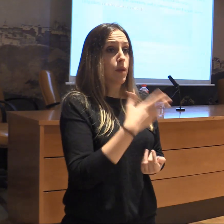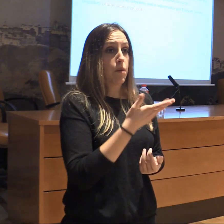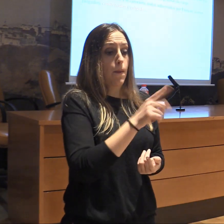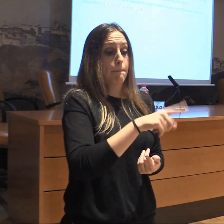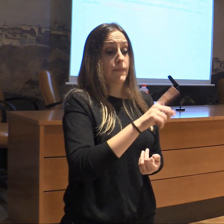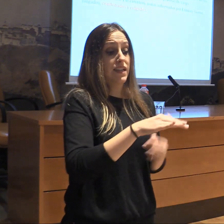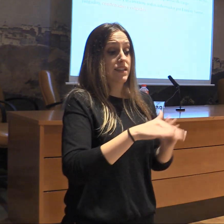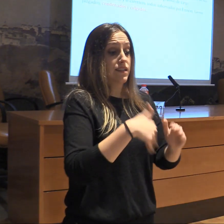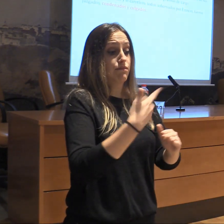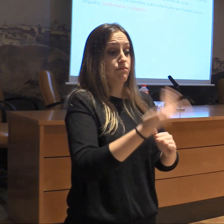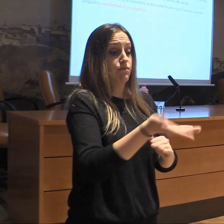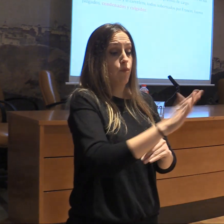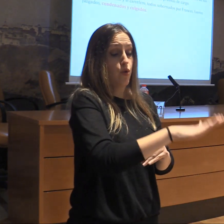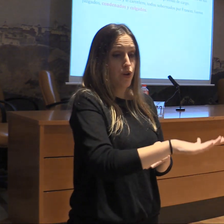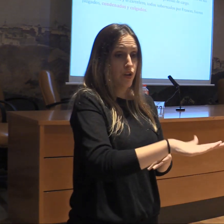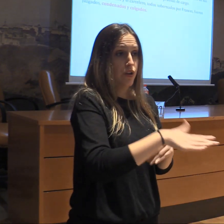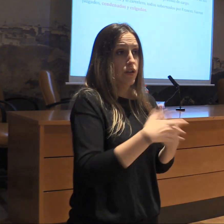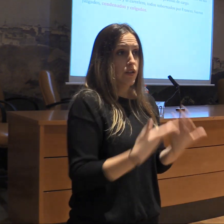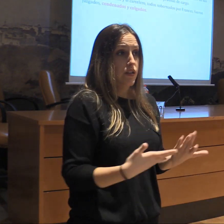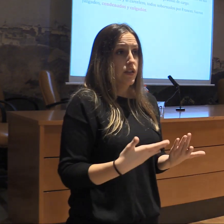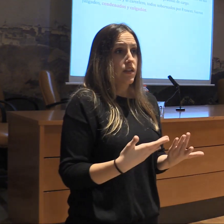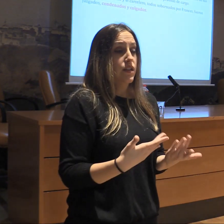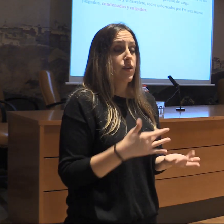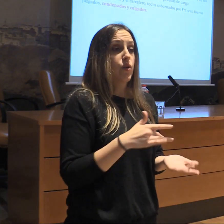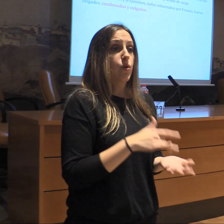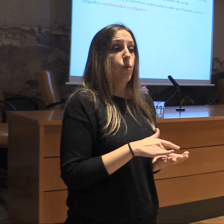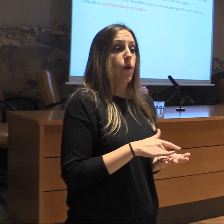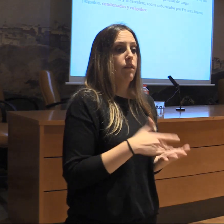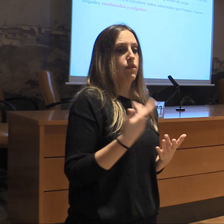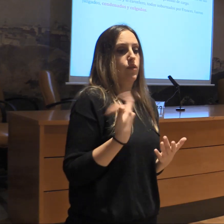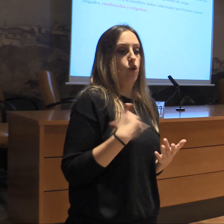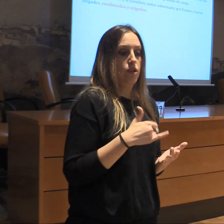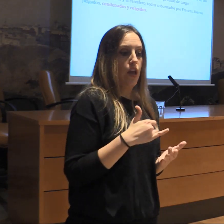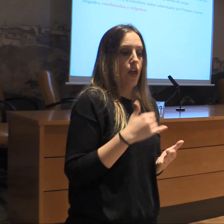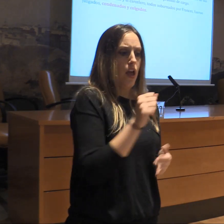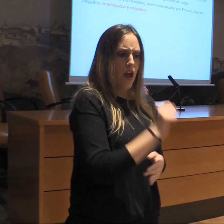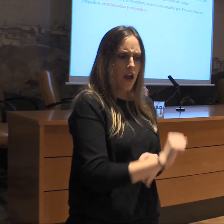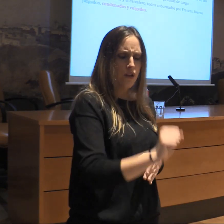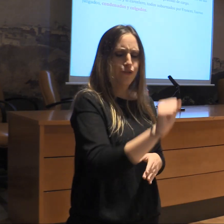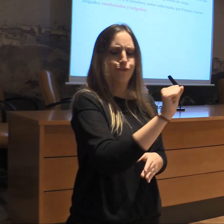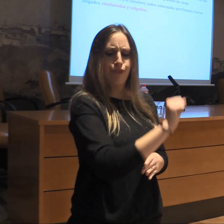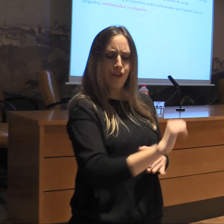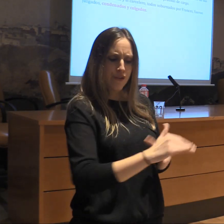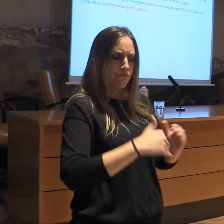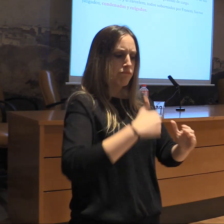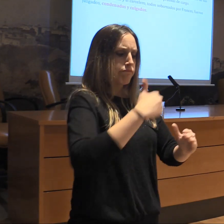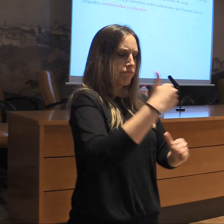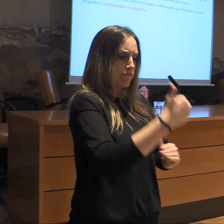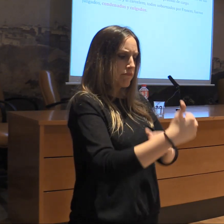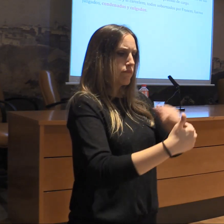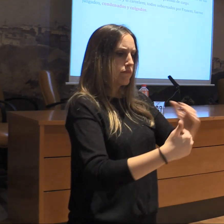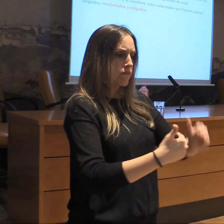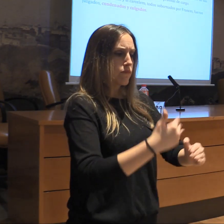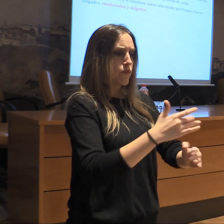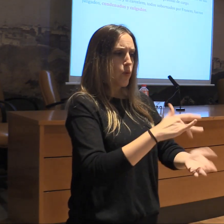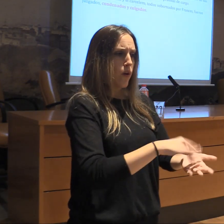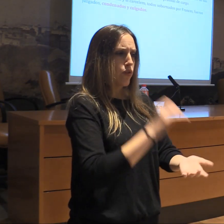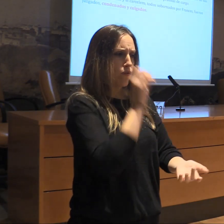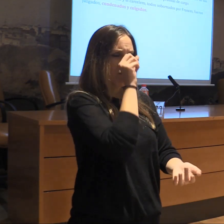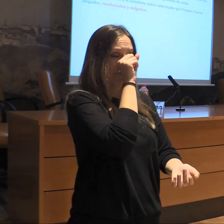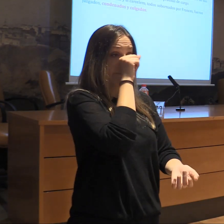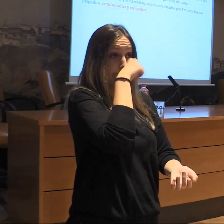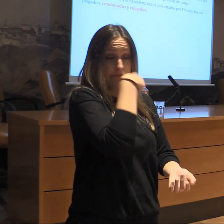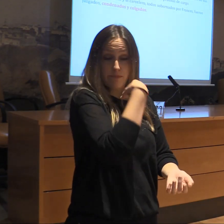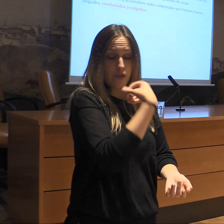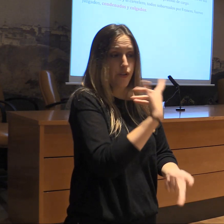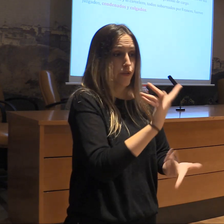murió y pasado unos cuantos años, el alcaide de la torre, tras una borrachera,